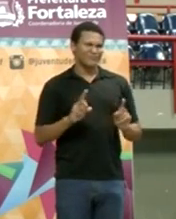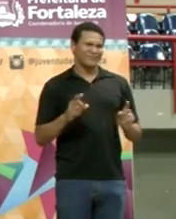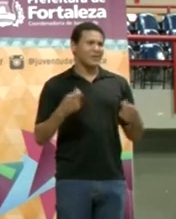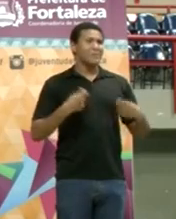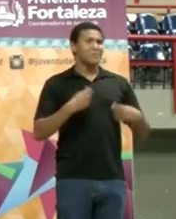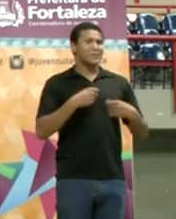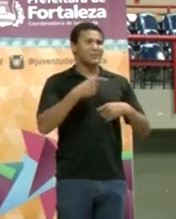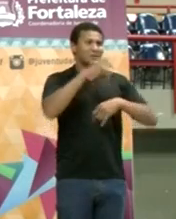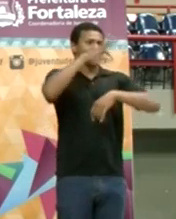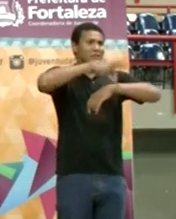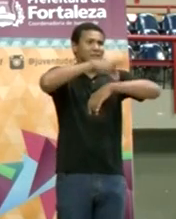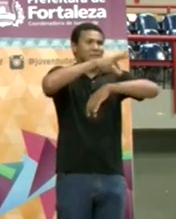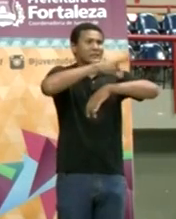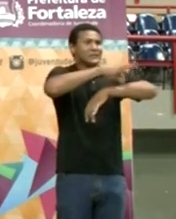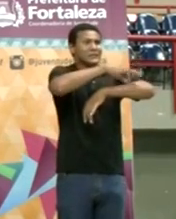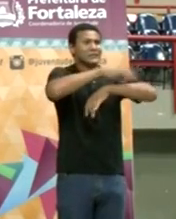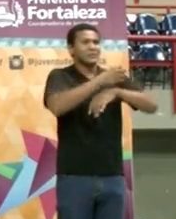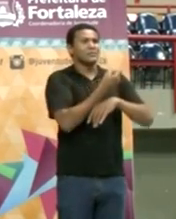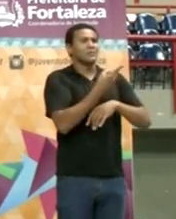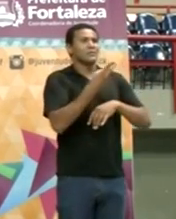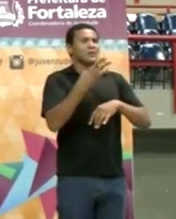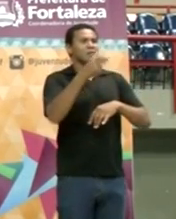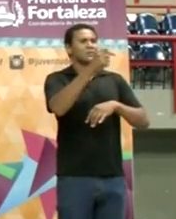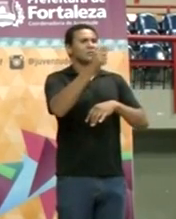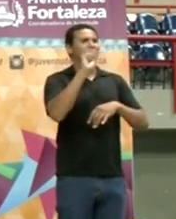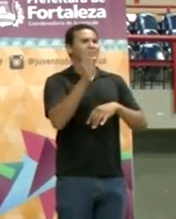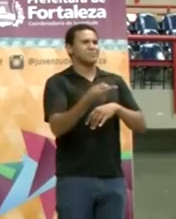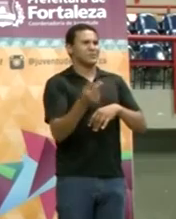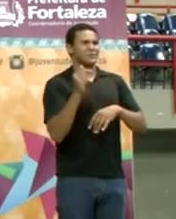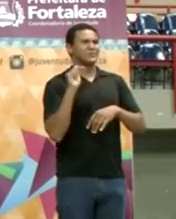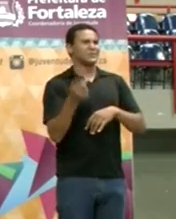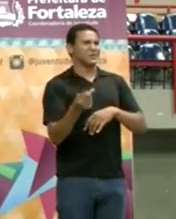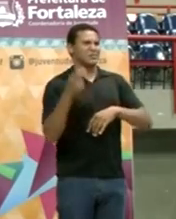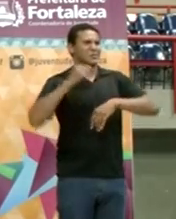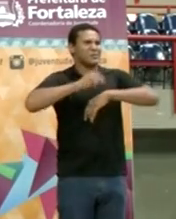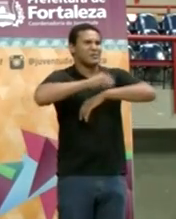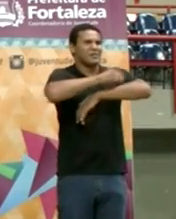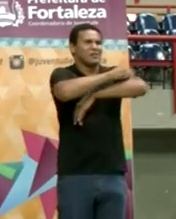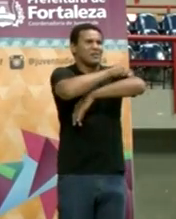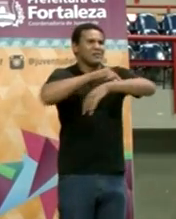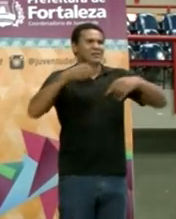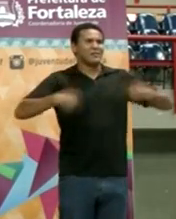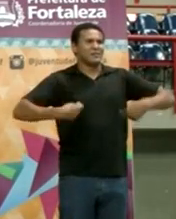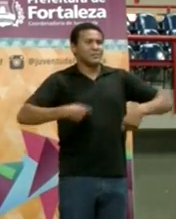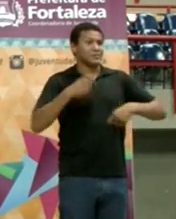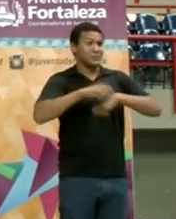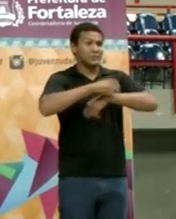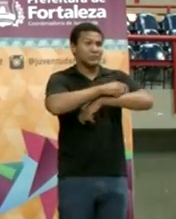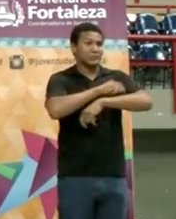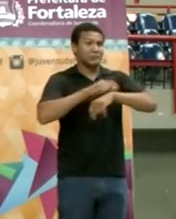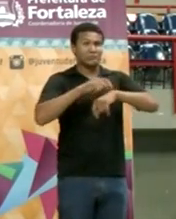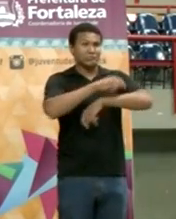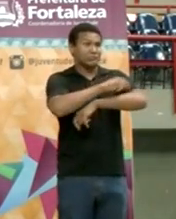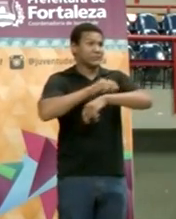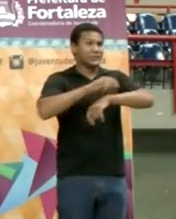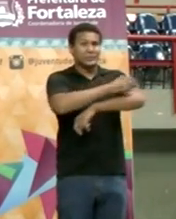7.000 insetos, todos te picando ao mesmo tempo, mas seria complicado, né? E você teria que ter sangue